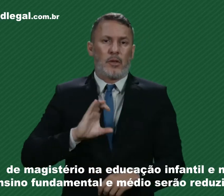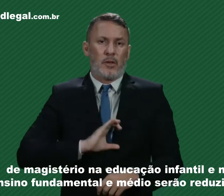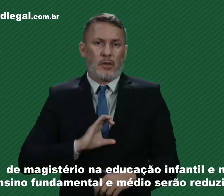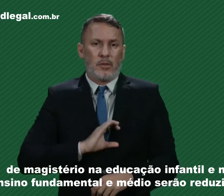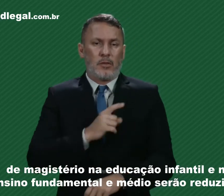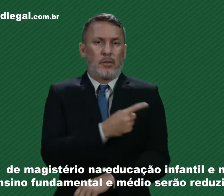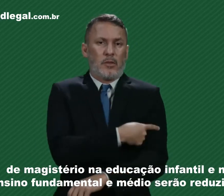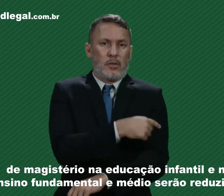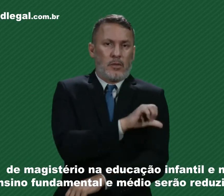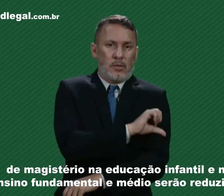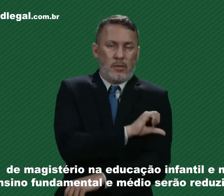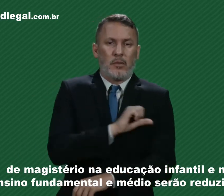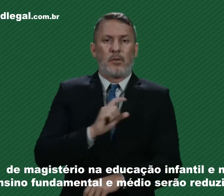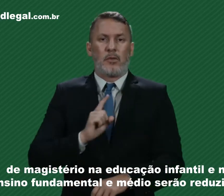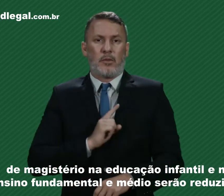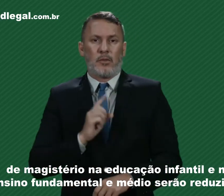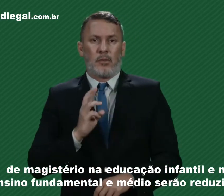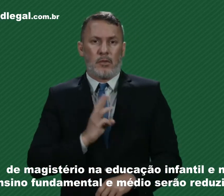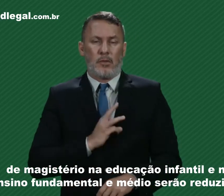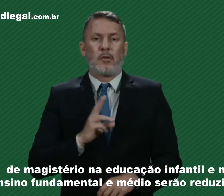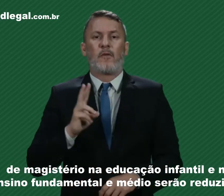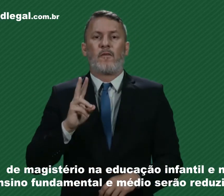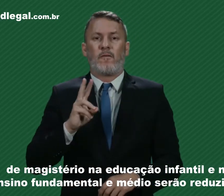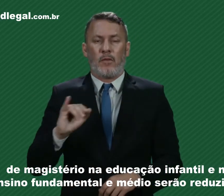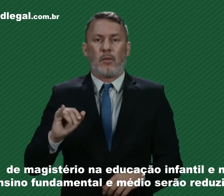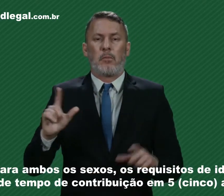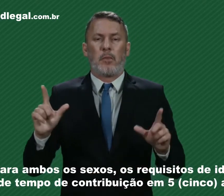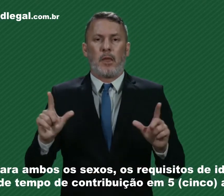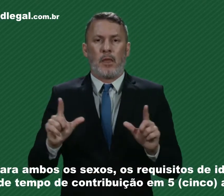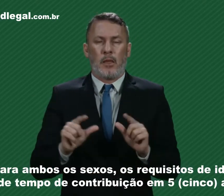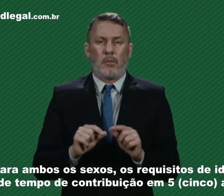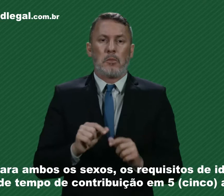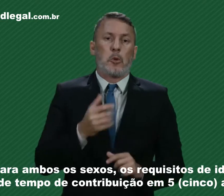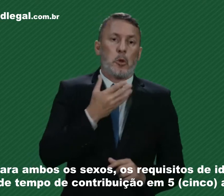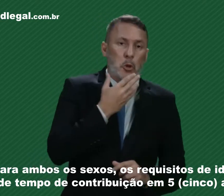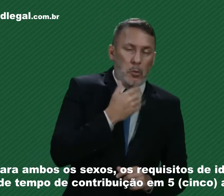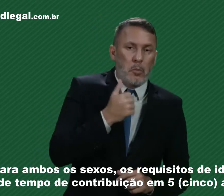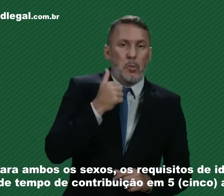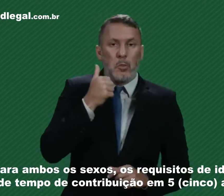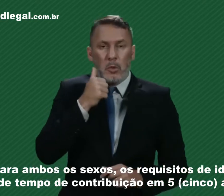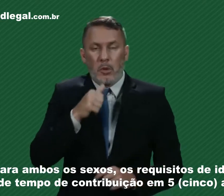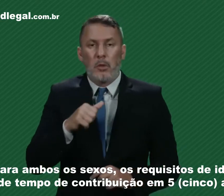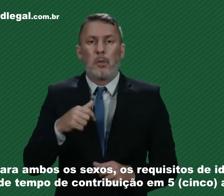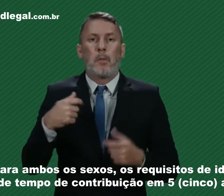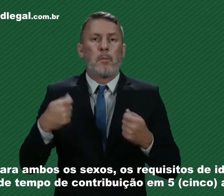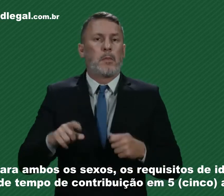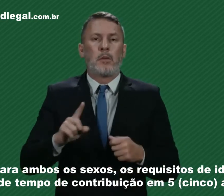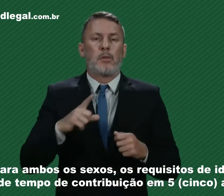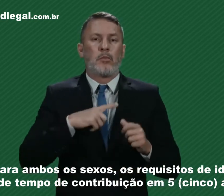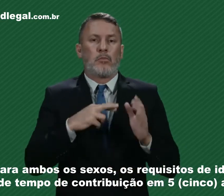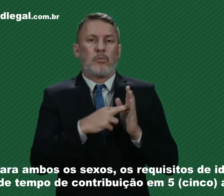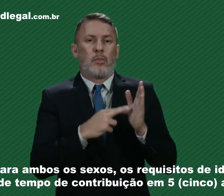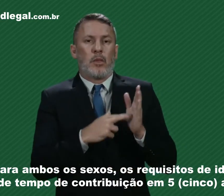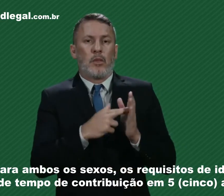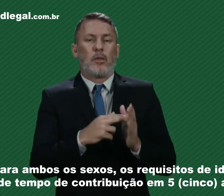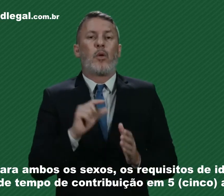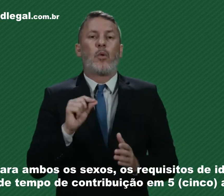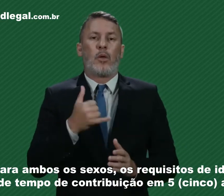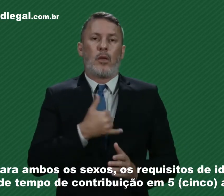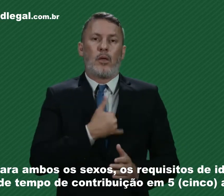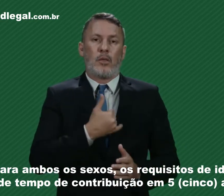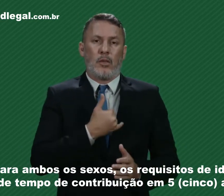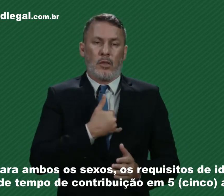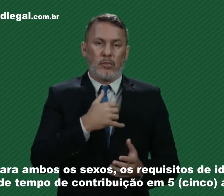educação infantil e no ensino fundamental e médio, serão reduzidos para ambos os sexos os requisitos de idade e de tempo